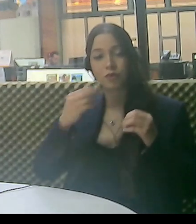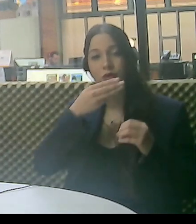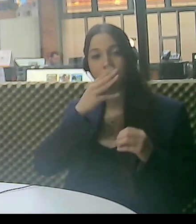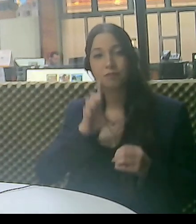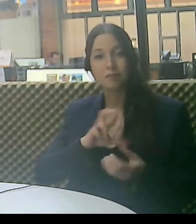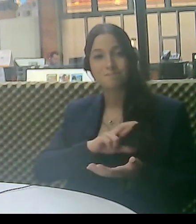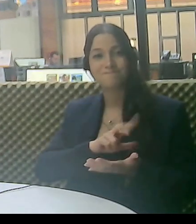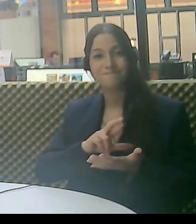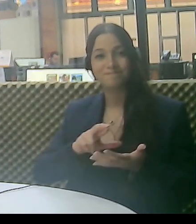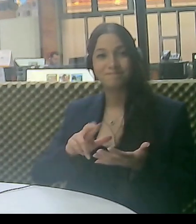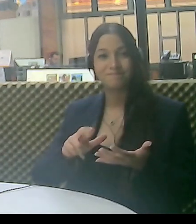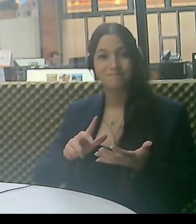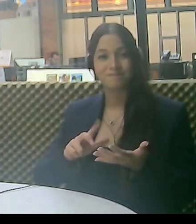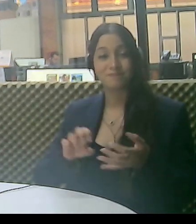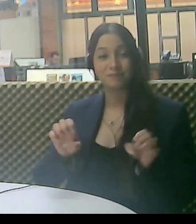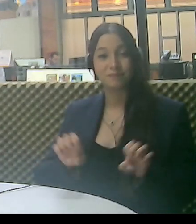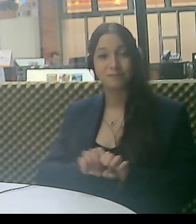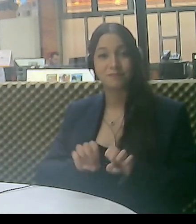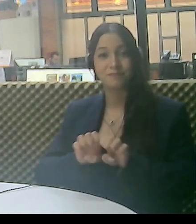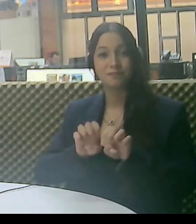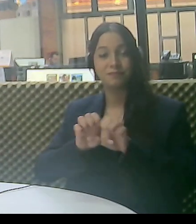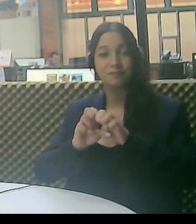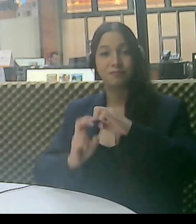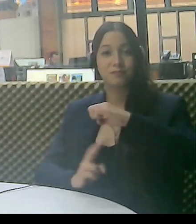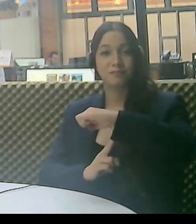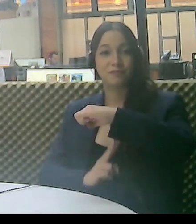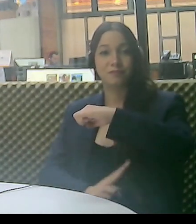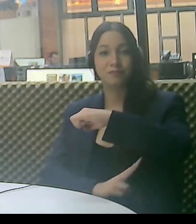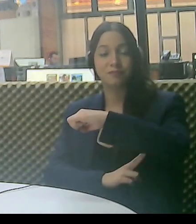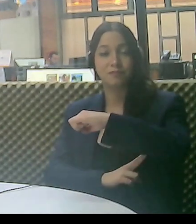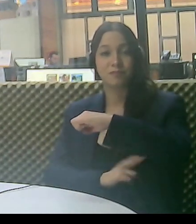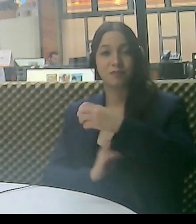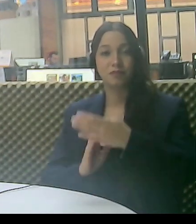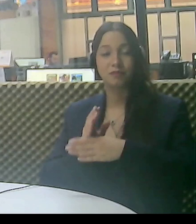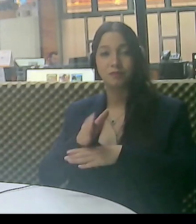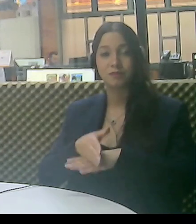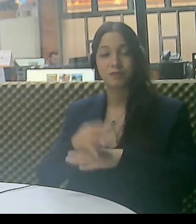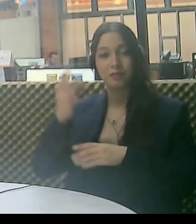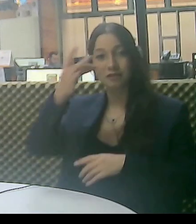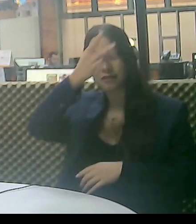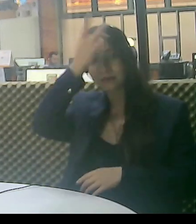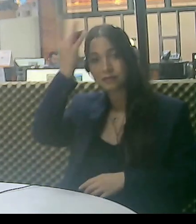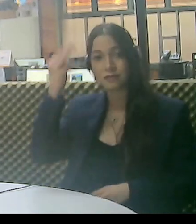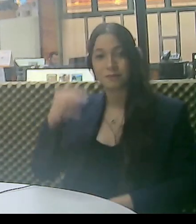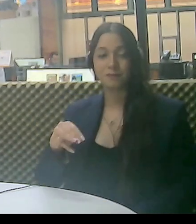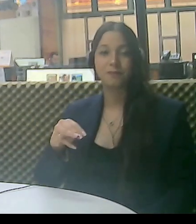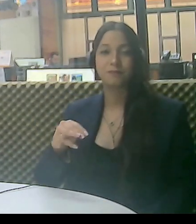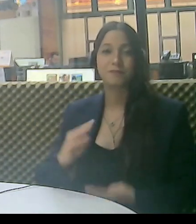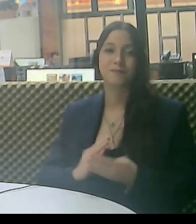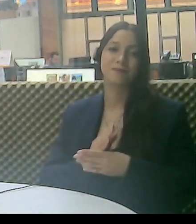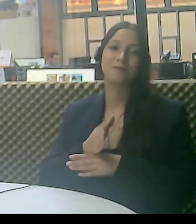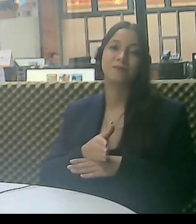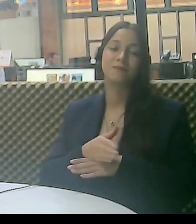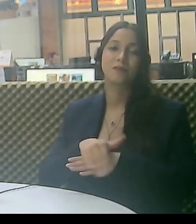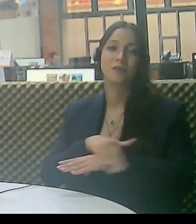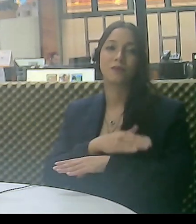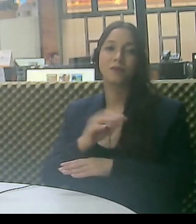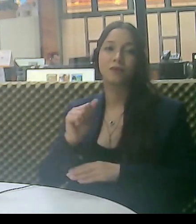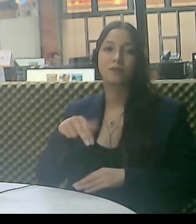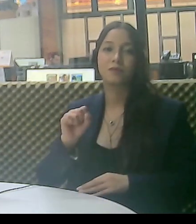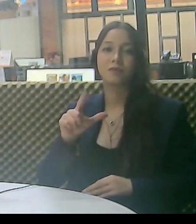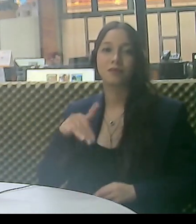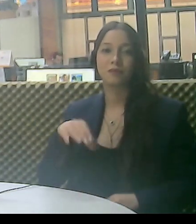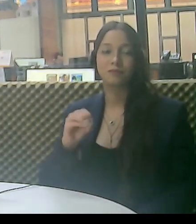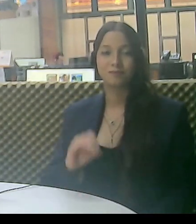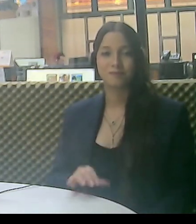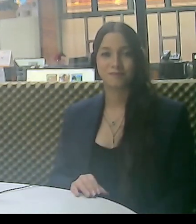e derivados. A estrutura fica sobre a ponte do parque, no acesso pelo bairro Santa Mônica, com entrada pela Avenida Anselmo Alves